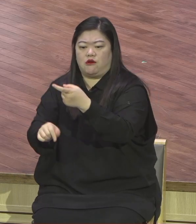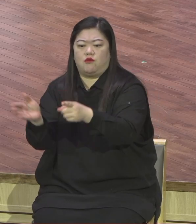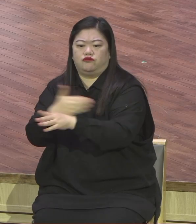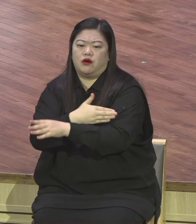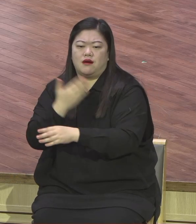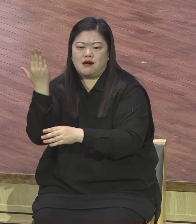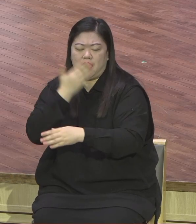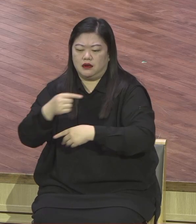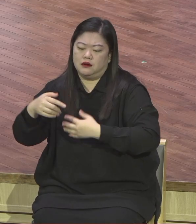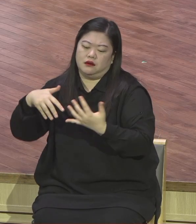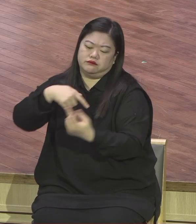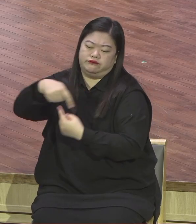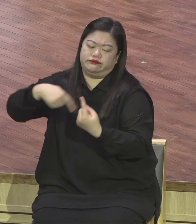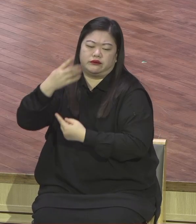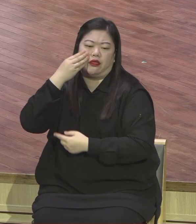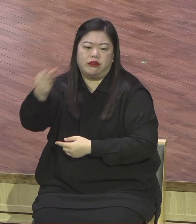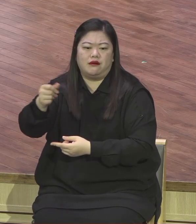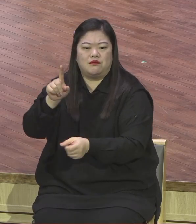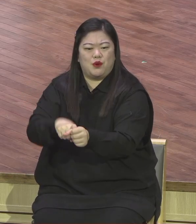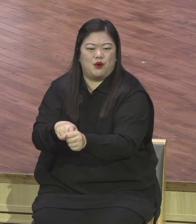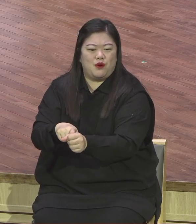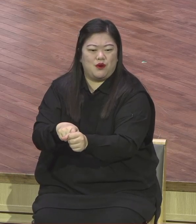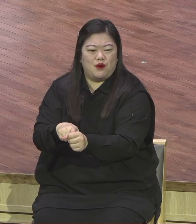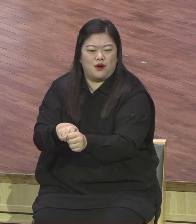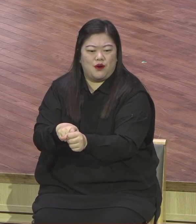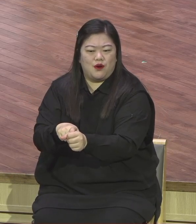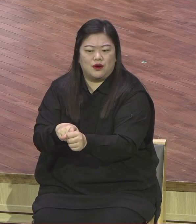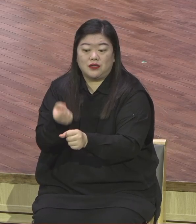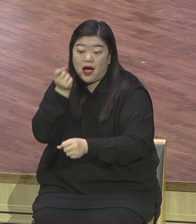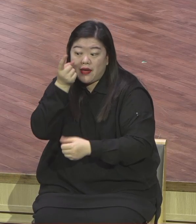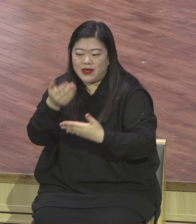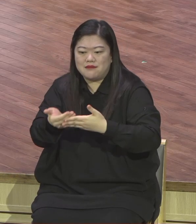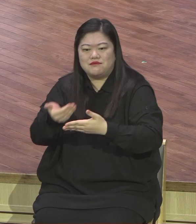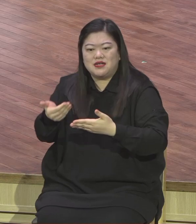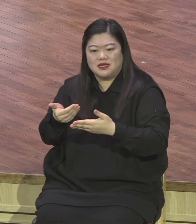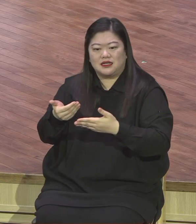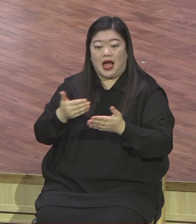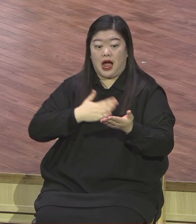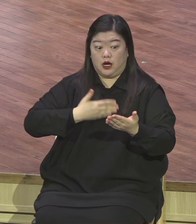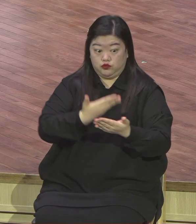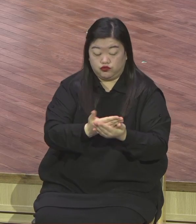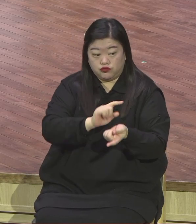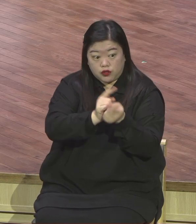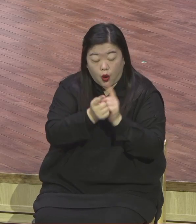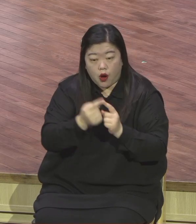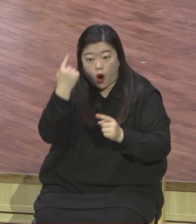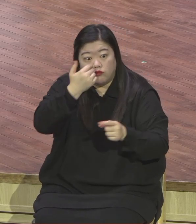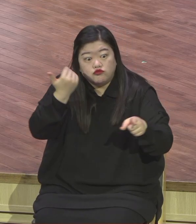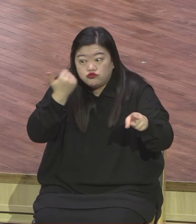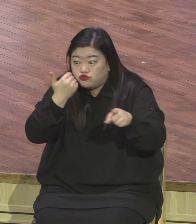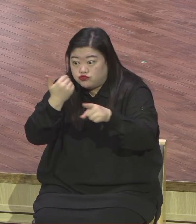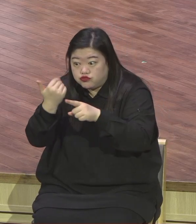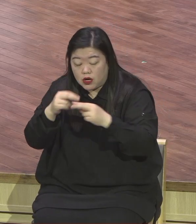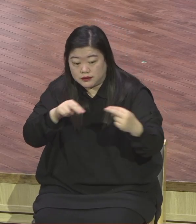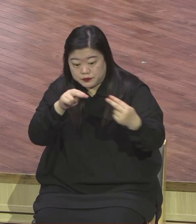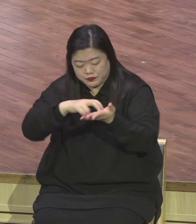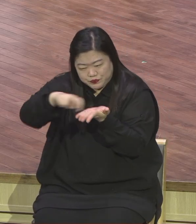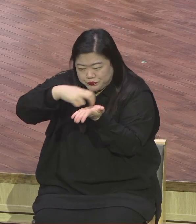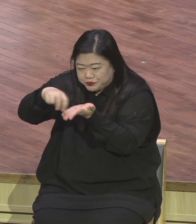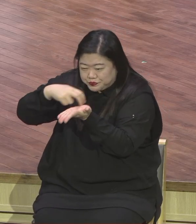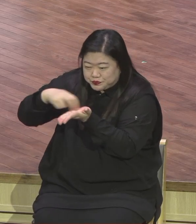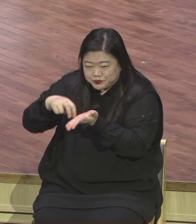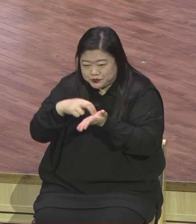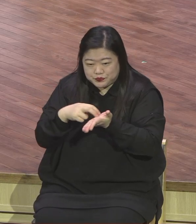그야말로 가장 중요한 하나 되기하고 서로 교제하고 서로 사랑하고 서로 이해하고 서로